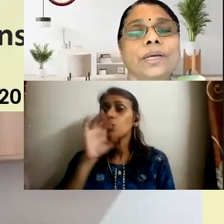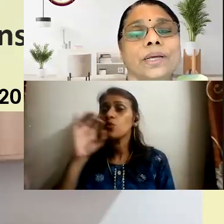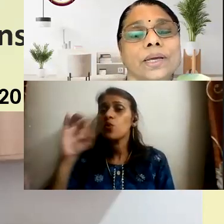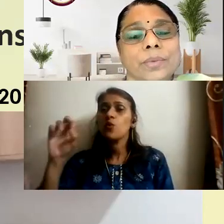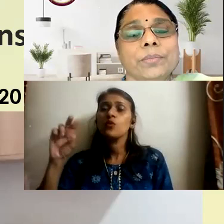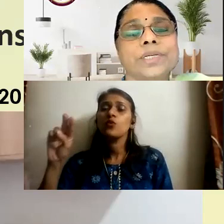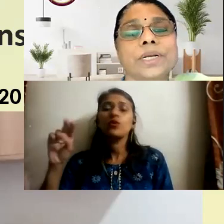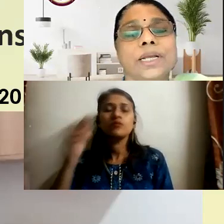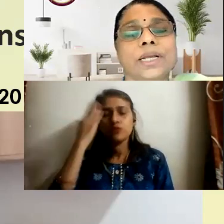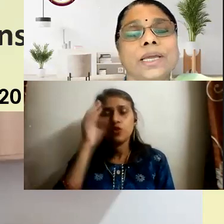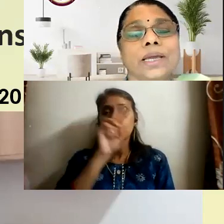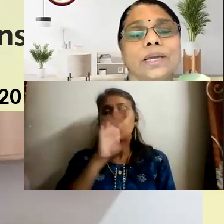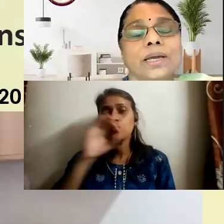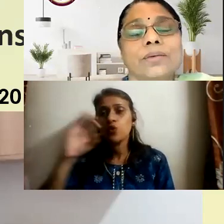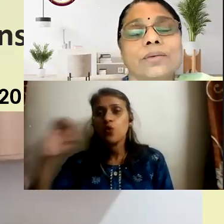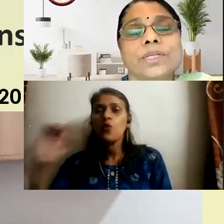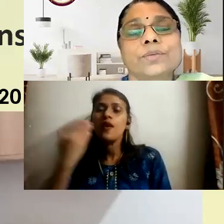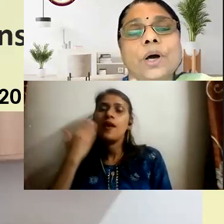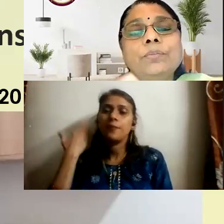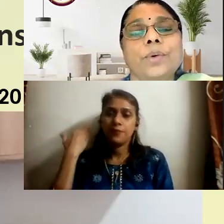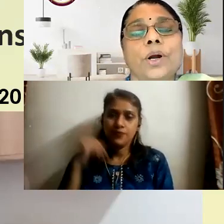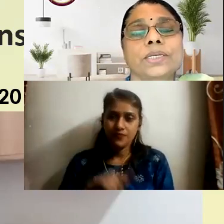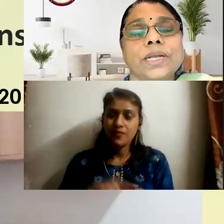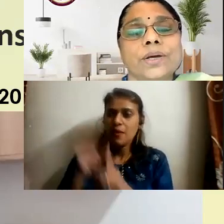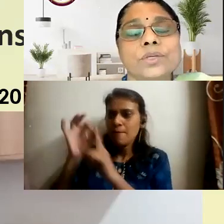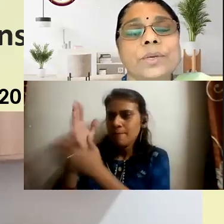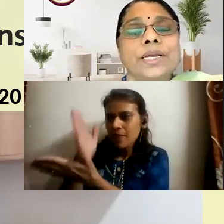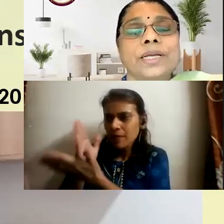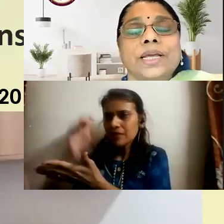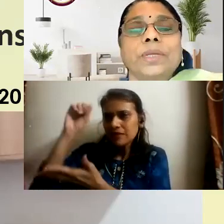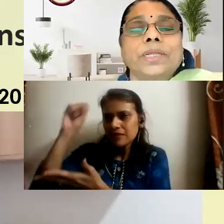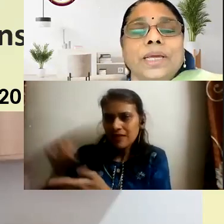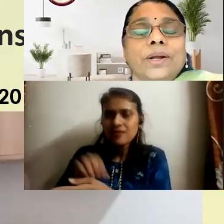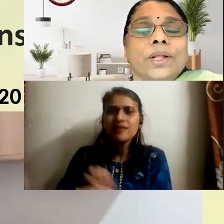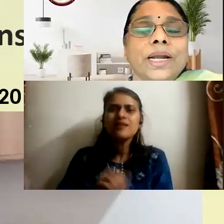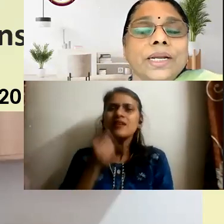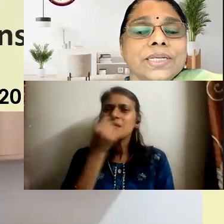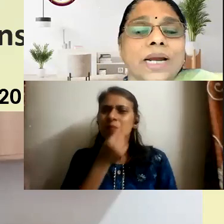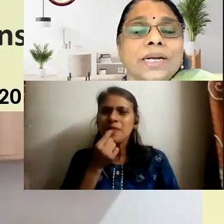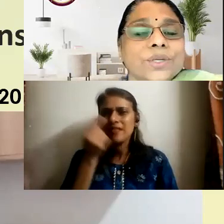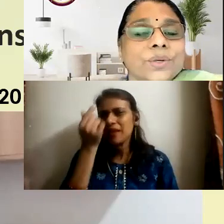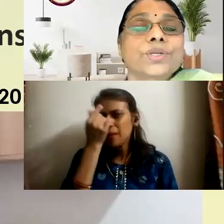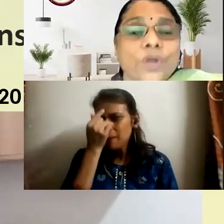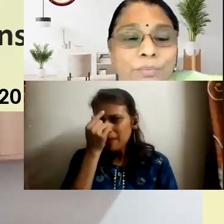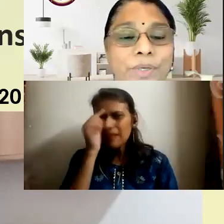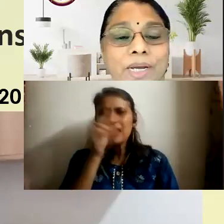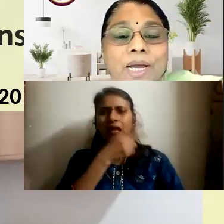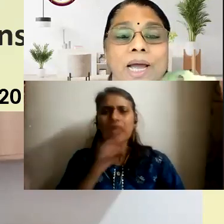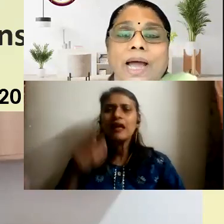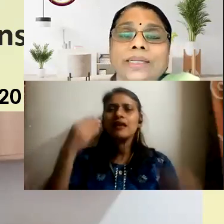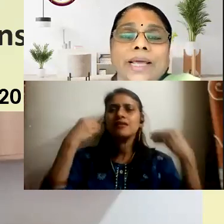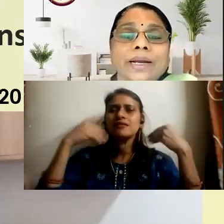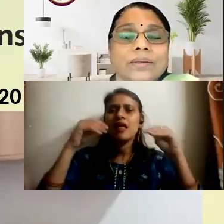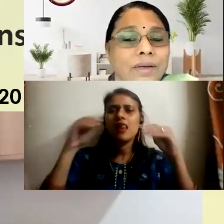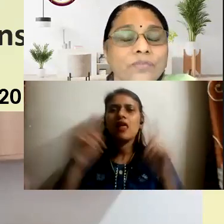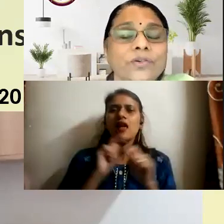unhone permission leke with small products like cosmetics and bindi and all that, he started his own shop.